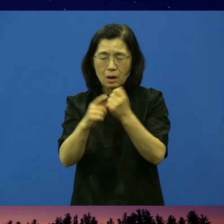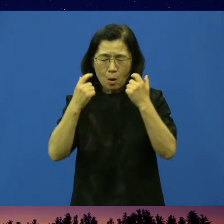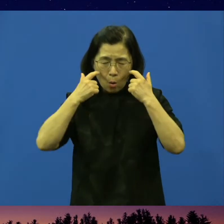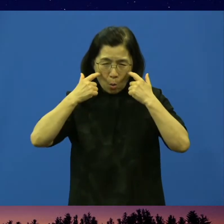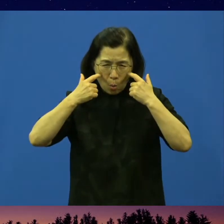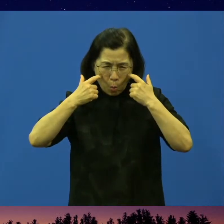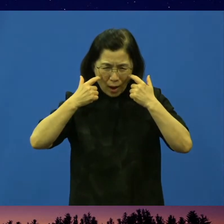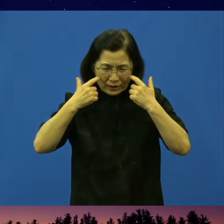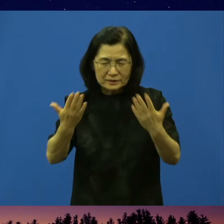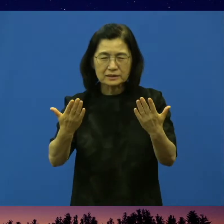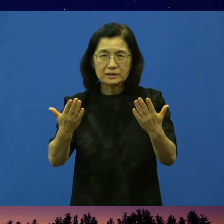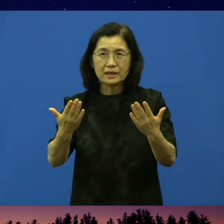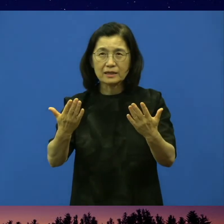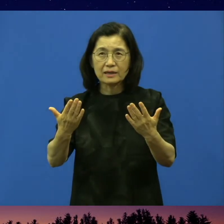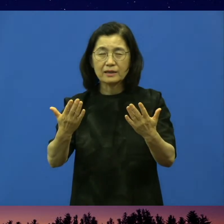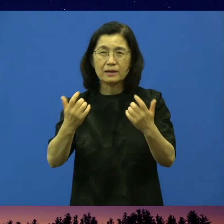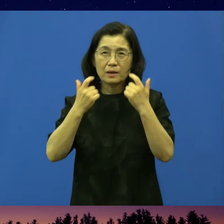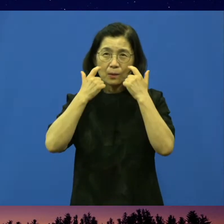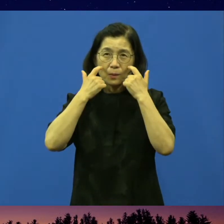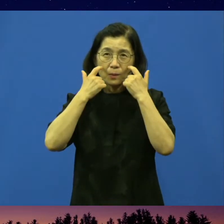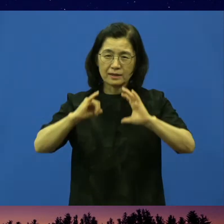확실하게 수치로 정확하게